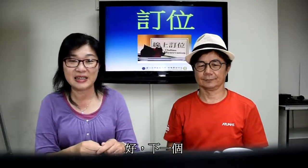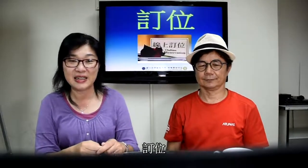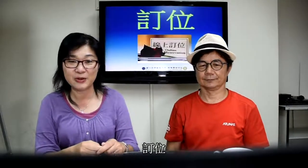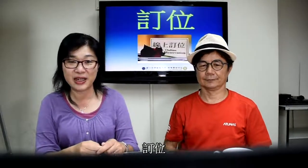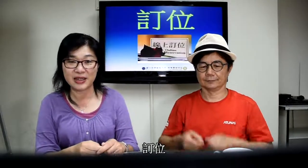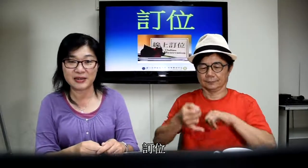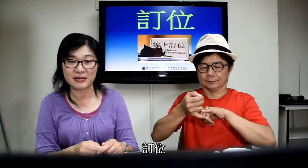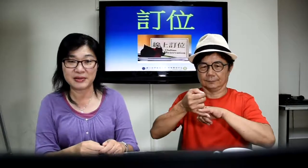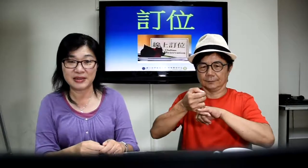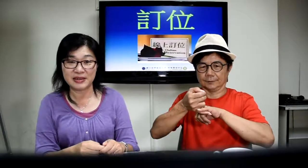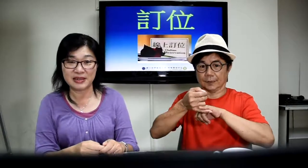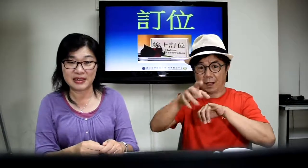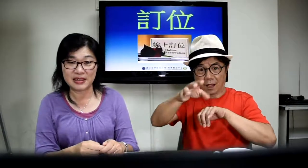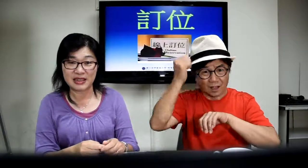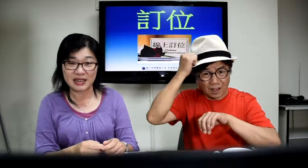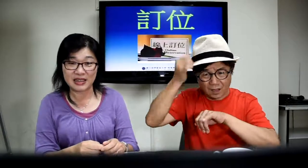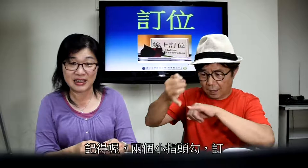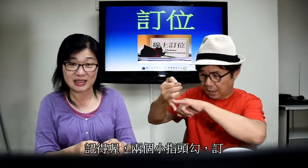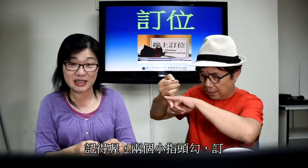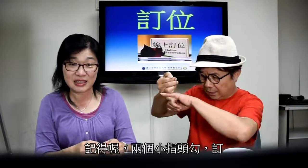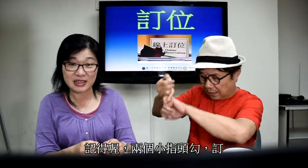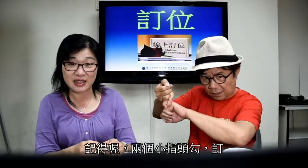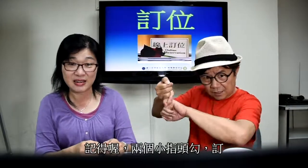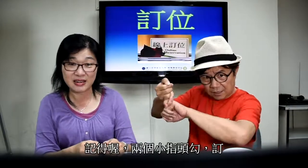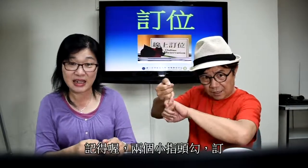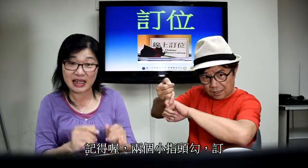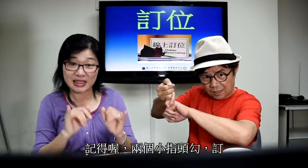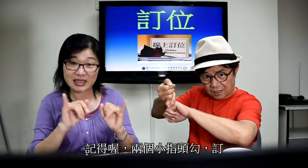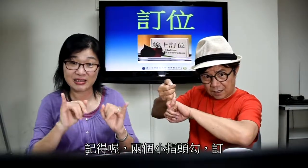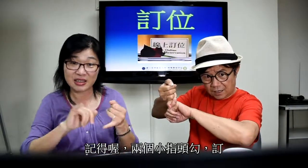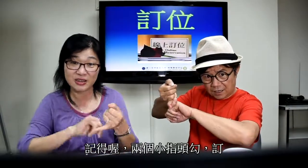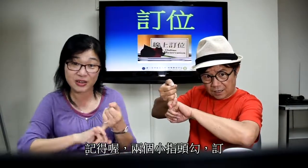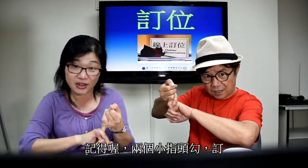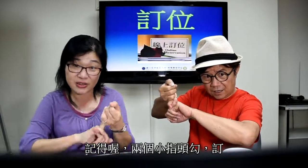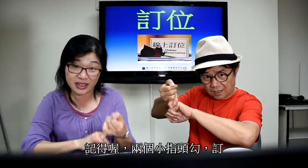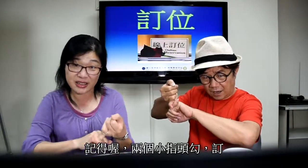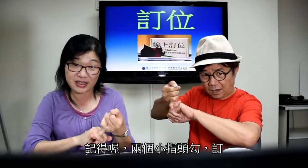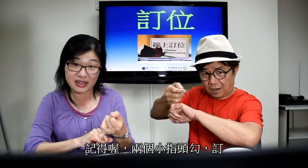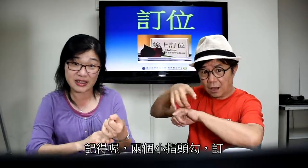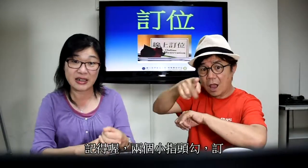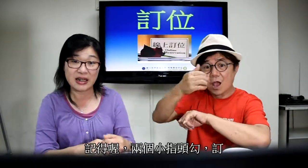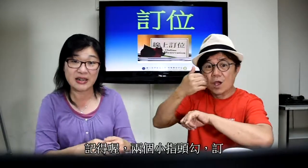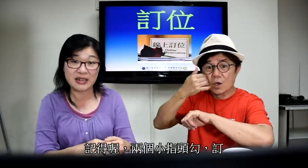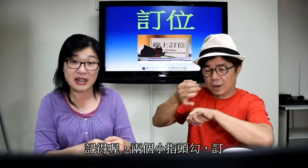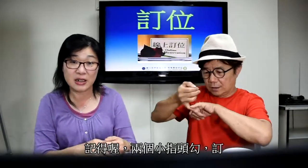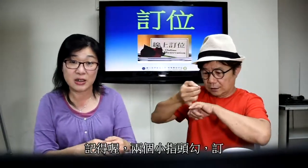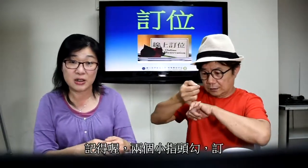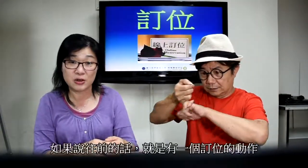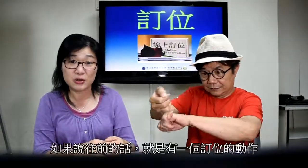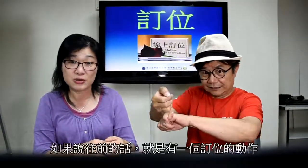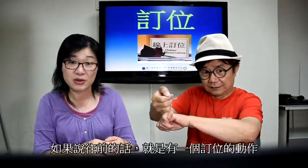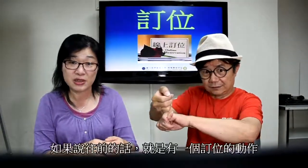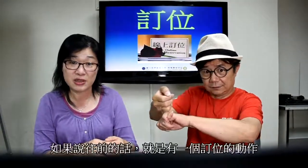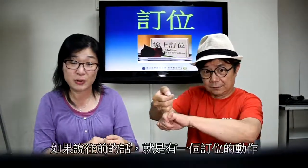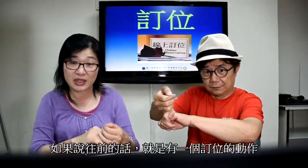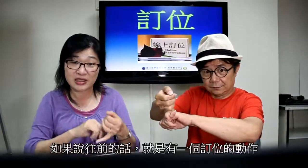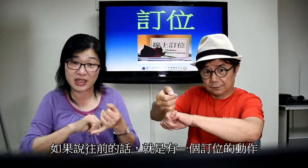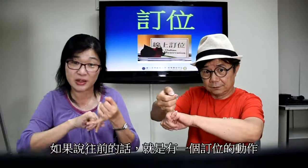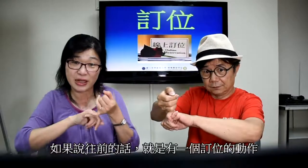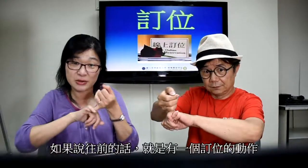位，你记得哦，两个小指头勾定，好。如果说往前的话，就是